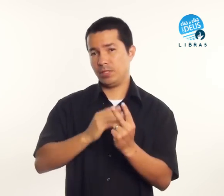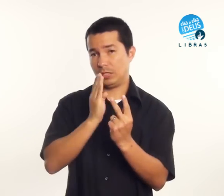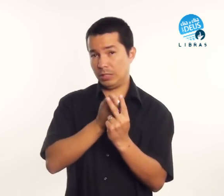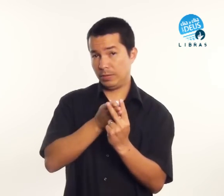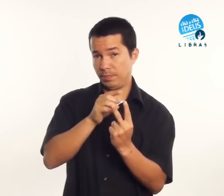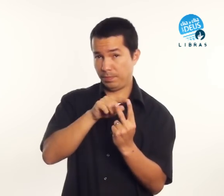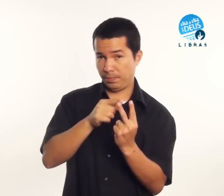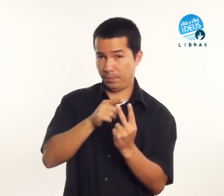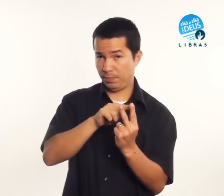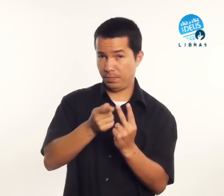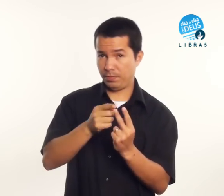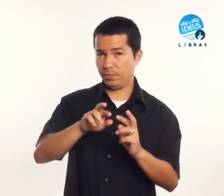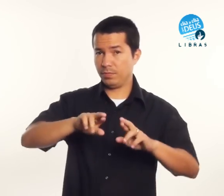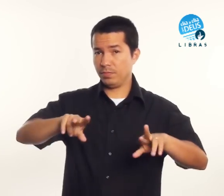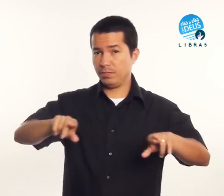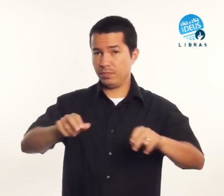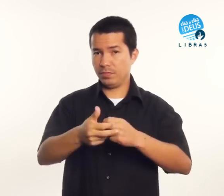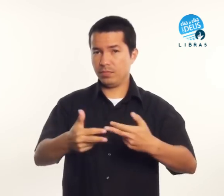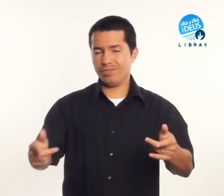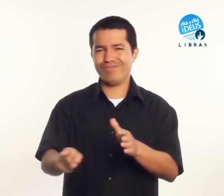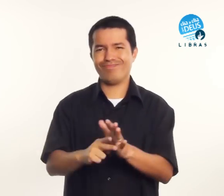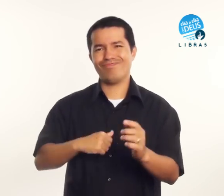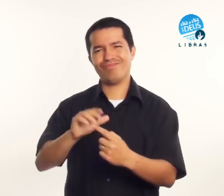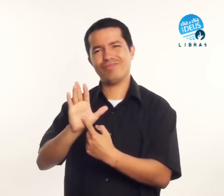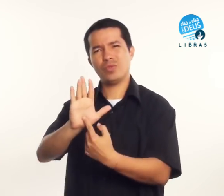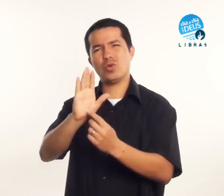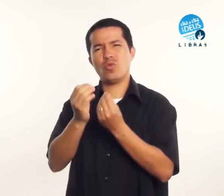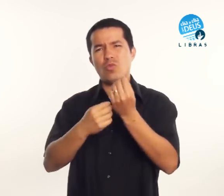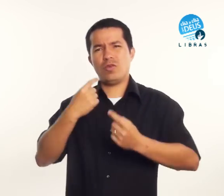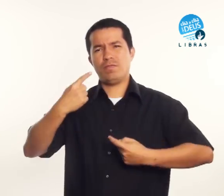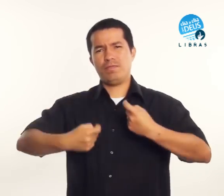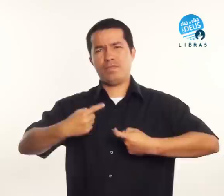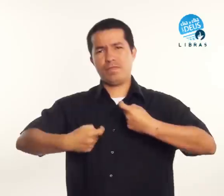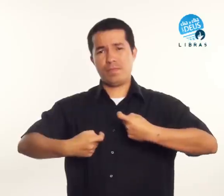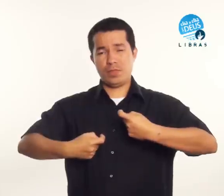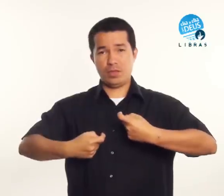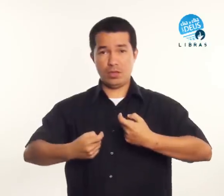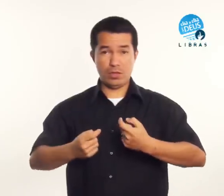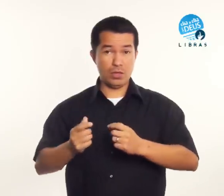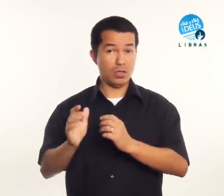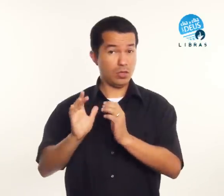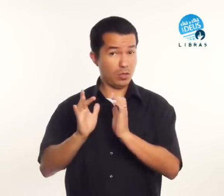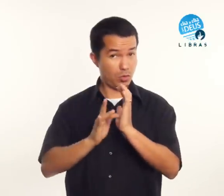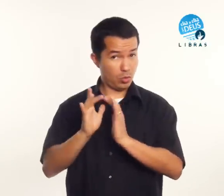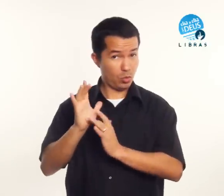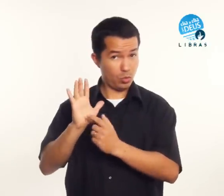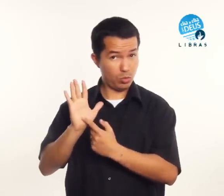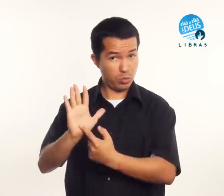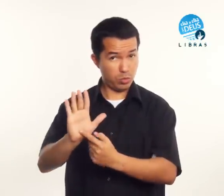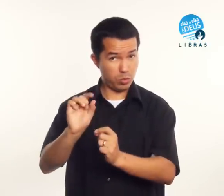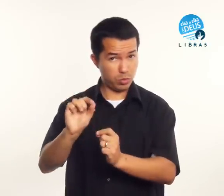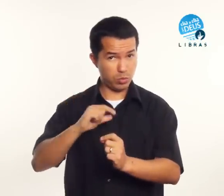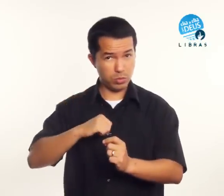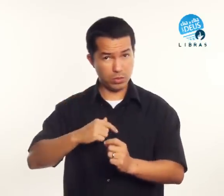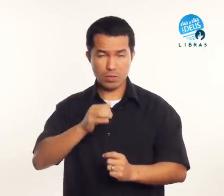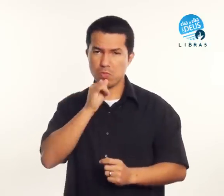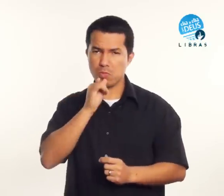batalha. Nesta manhã eu quero falar sobre as tentações, as lutas que vivemos dentro